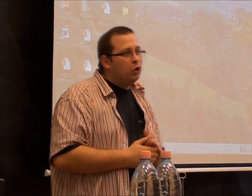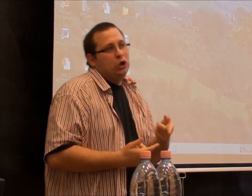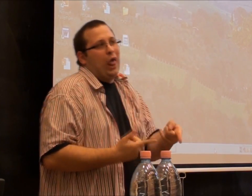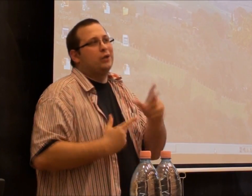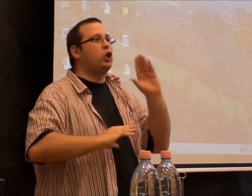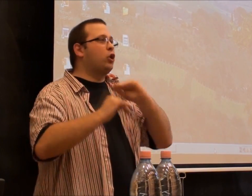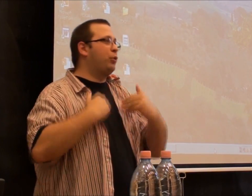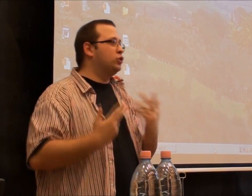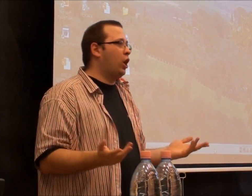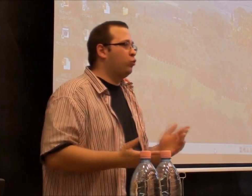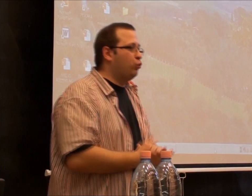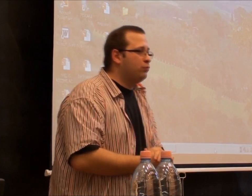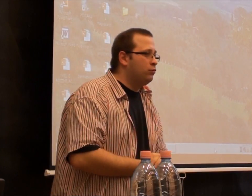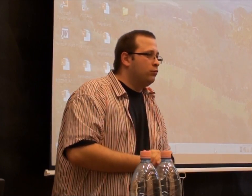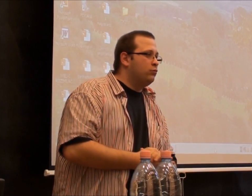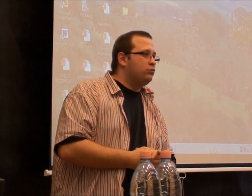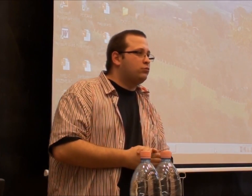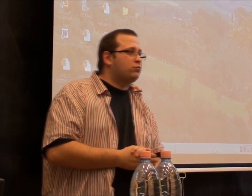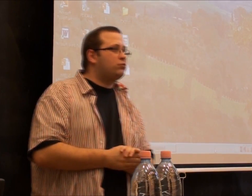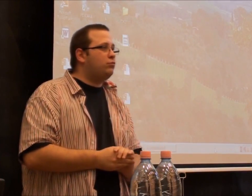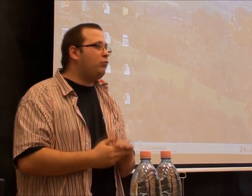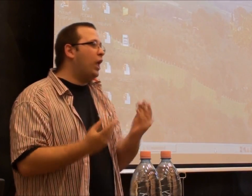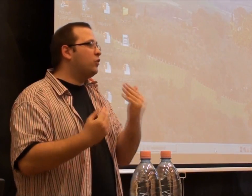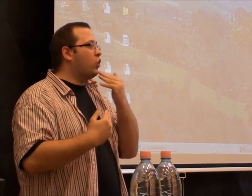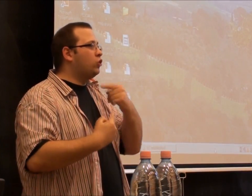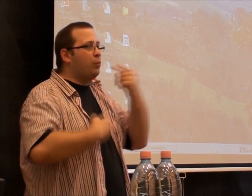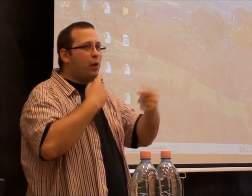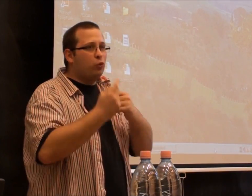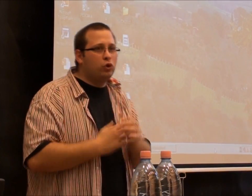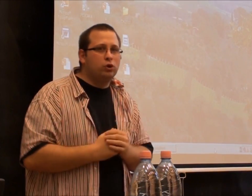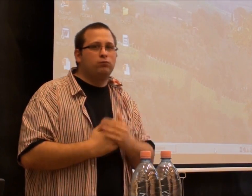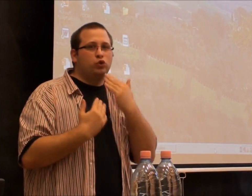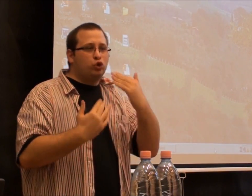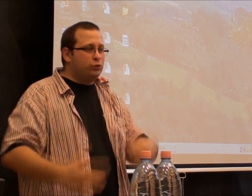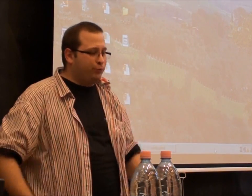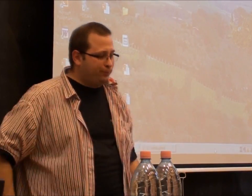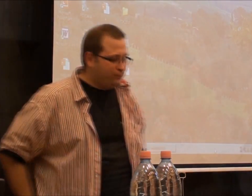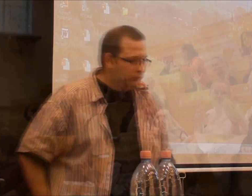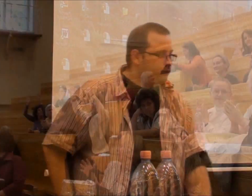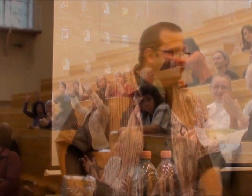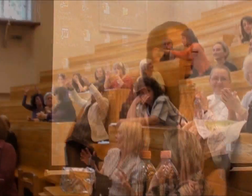jár. Ez az én tapasztalatom. Ennyit szerettem volna elmondani, köszönöm.